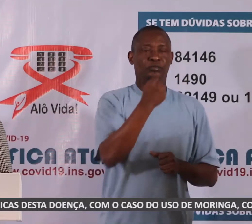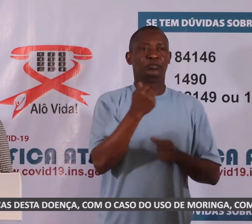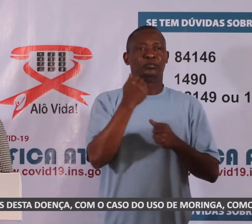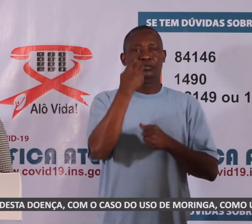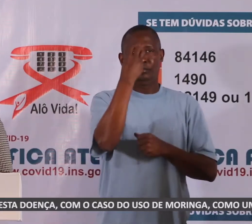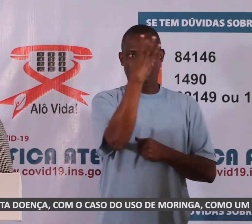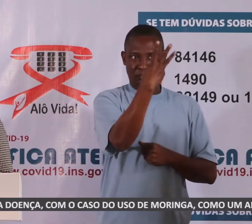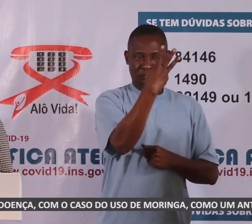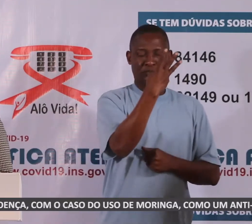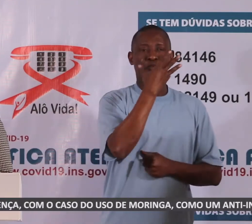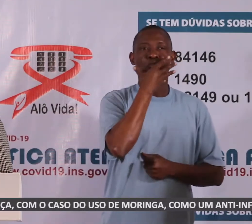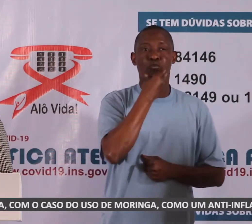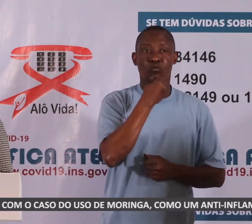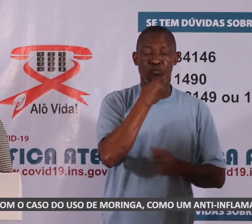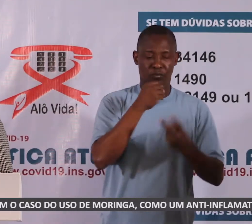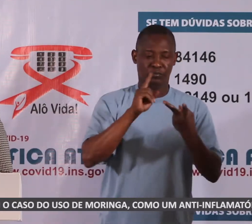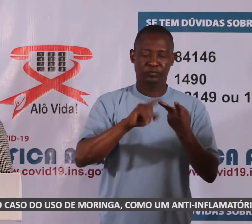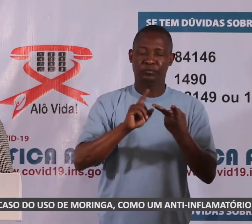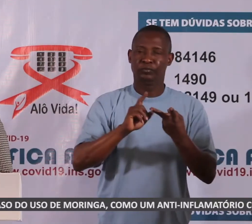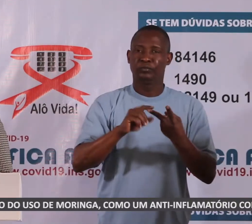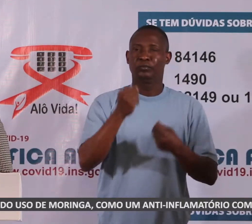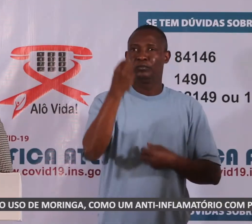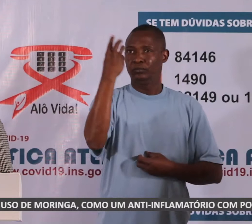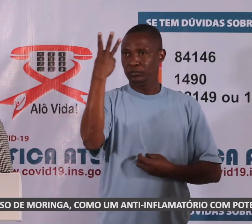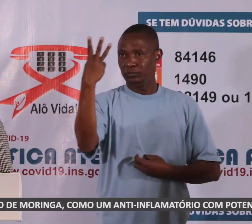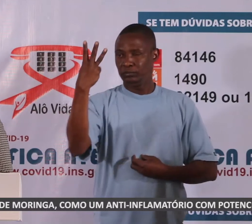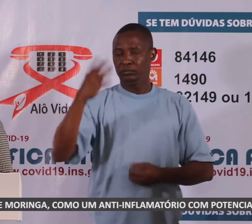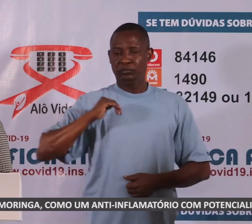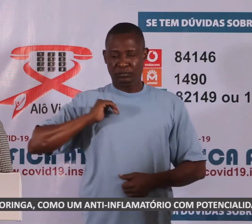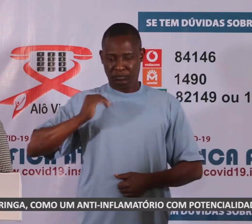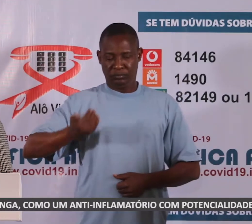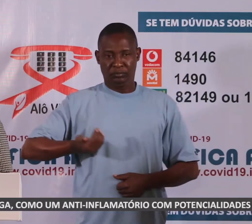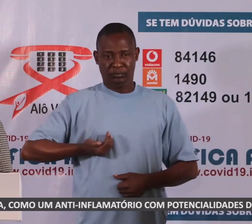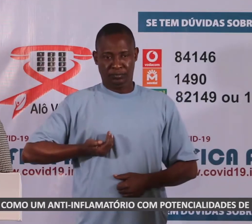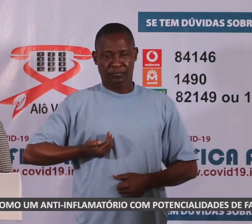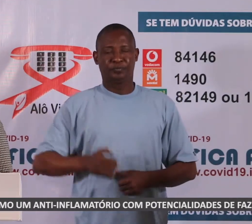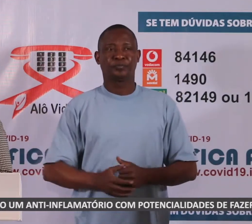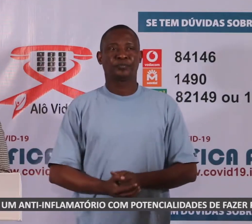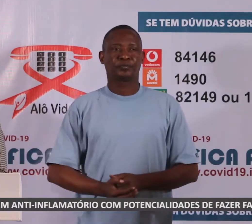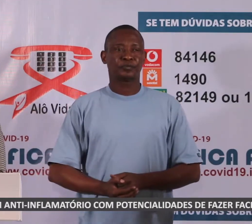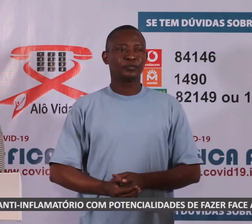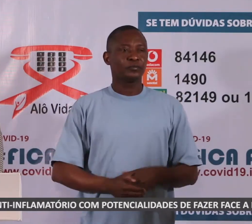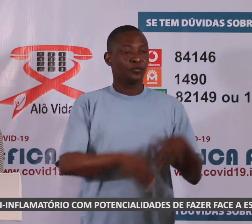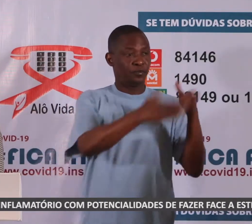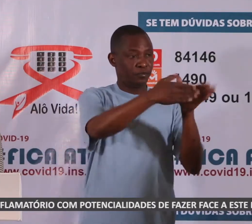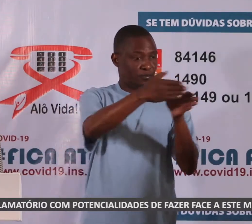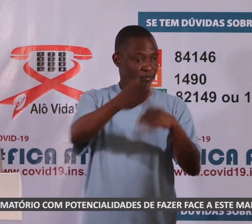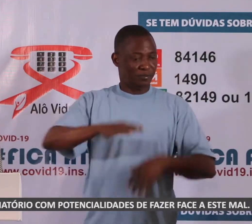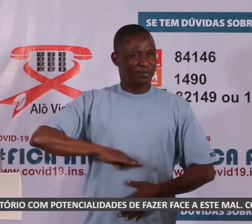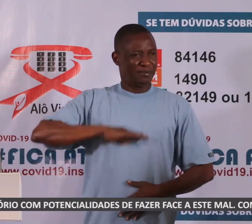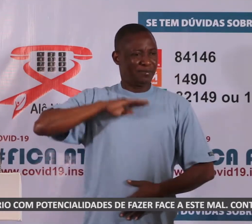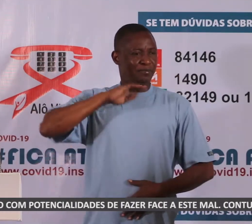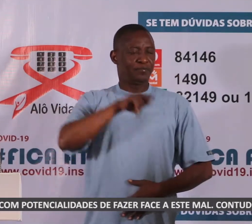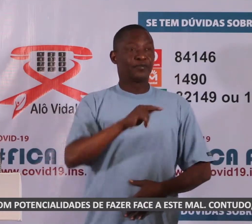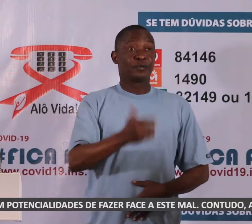sexo feminino. Em termos de distribuição etária, 5 são adolescentes jovens,